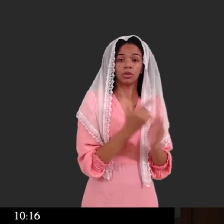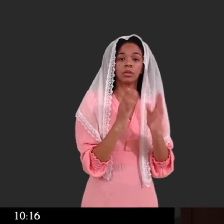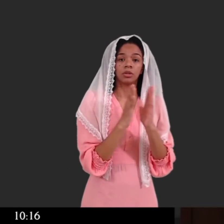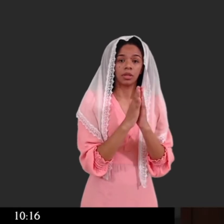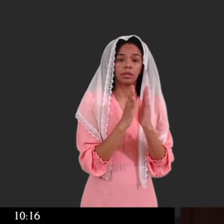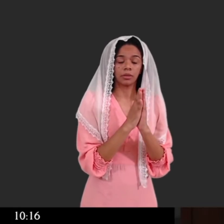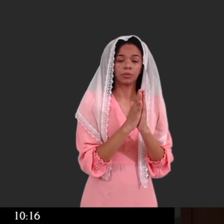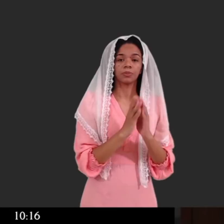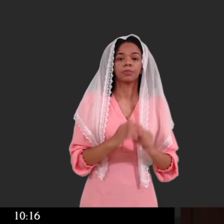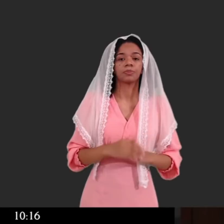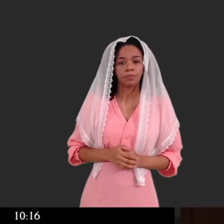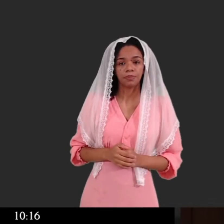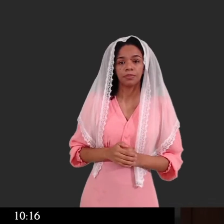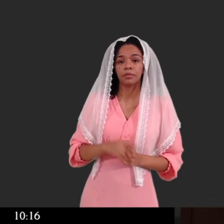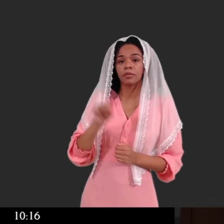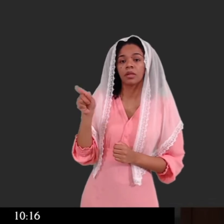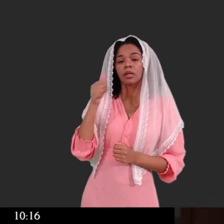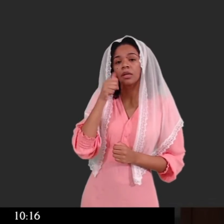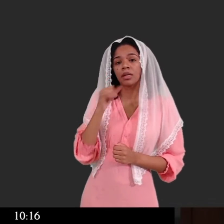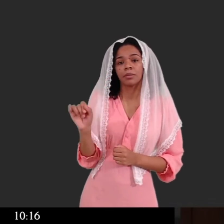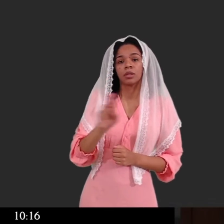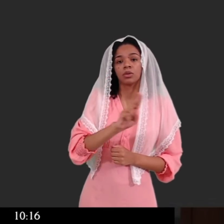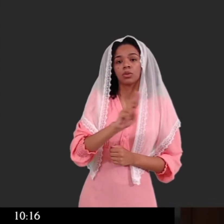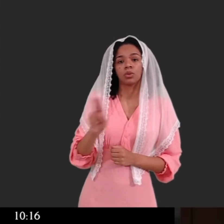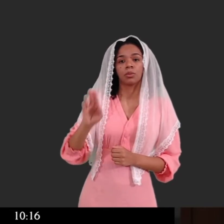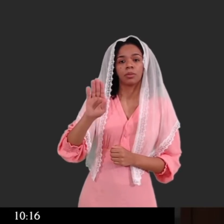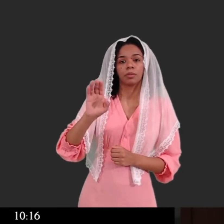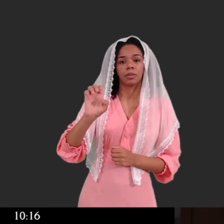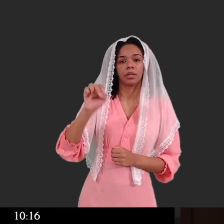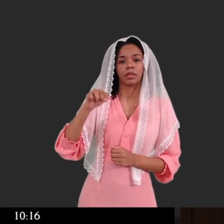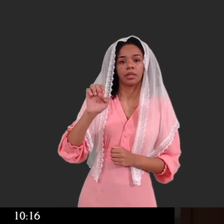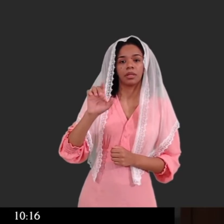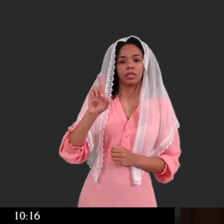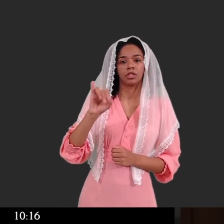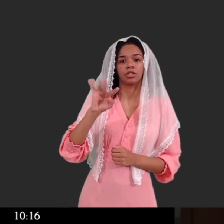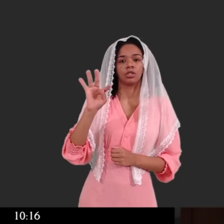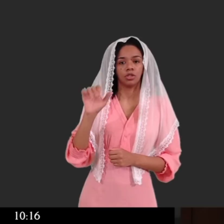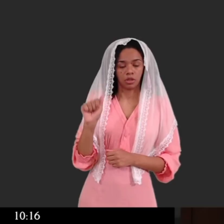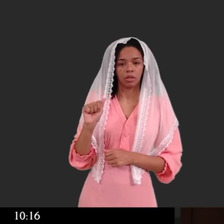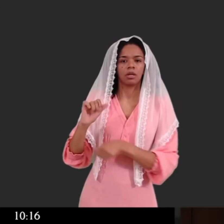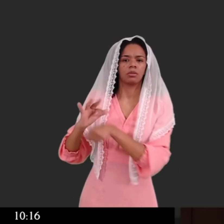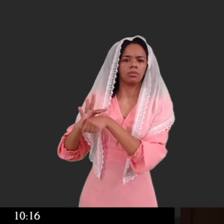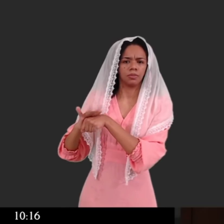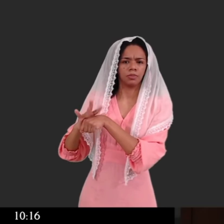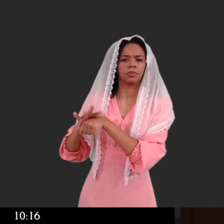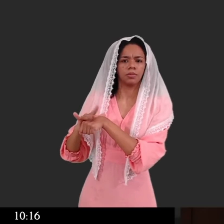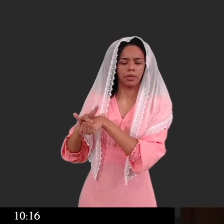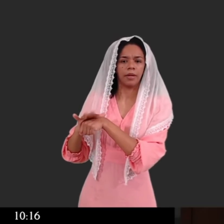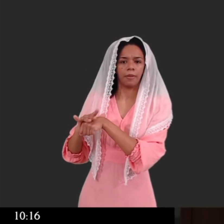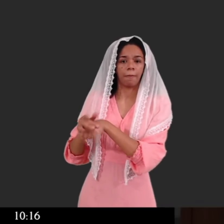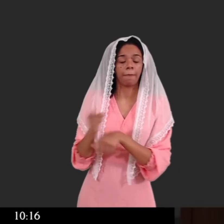enferma. Irmã Benedita de São Roque e Alice, a criança, que está enferma. Irmã Rose de